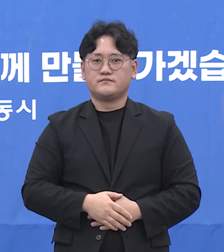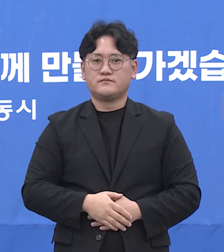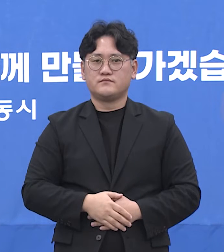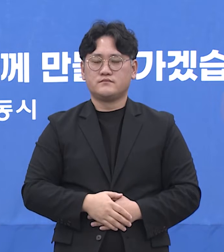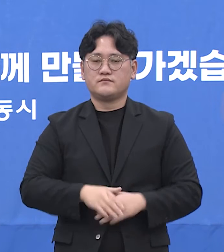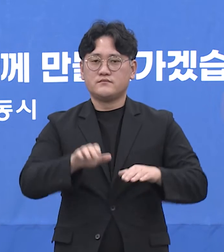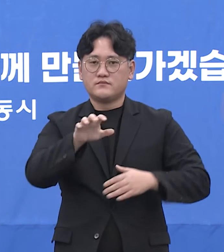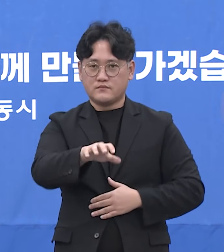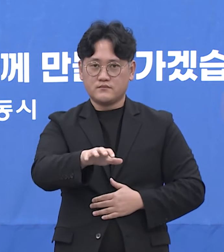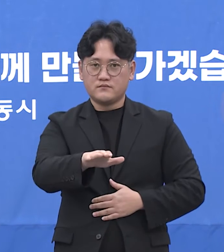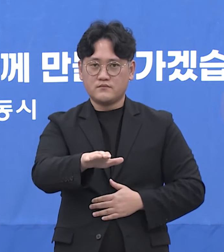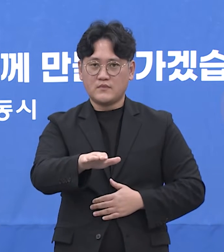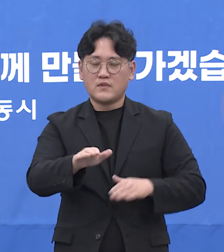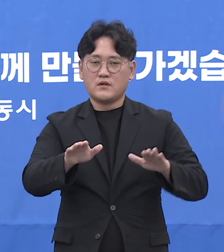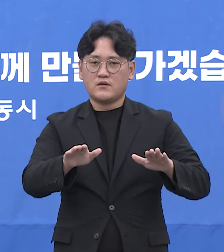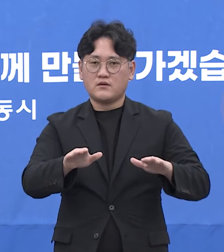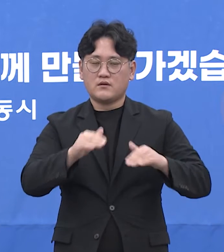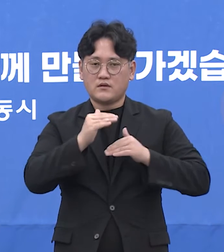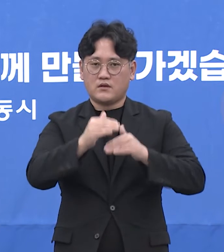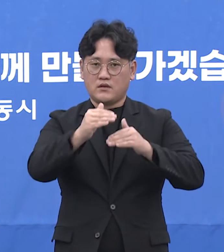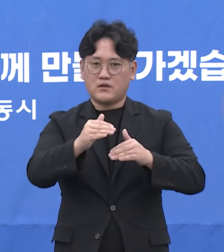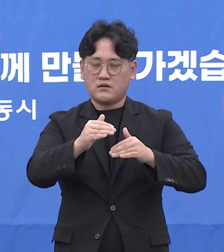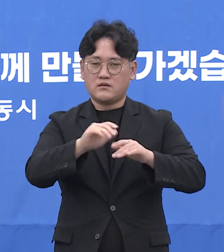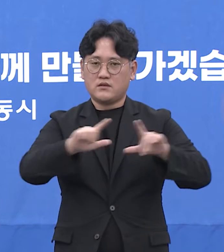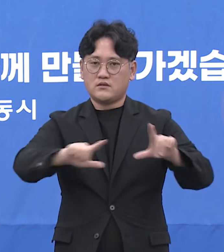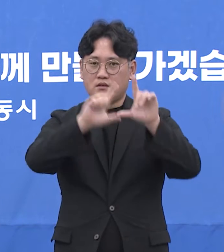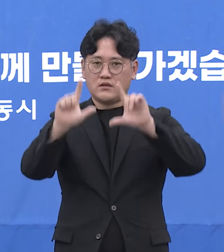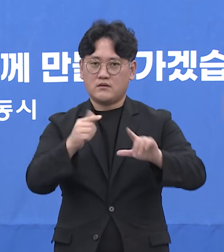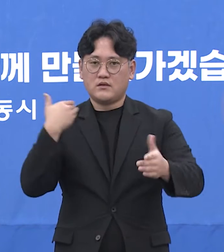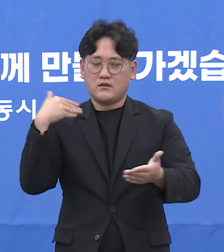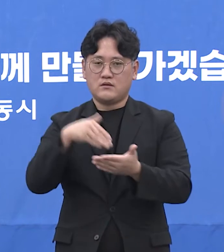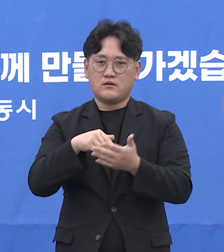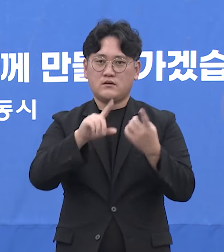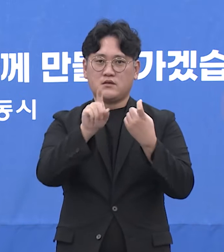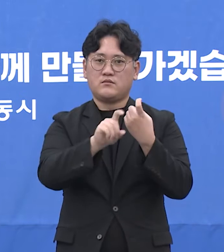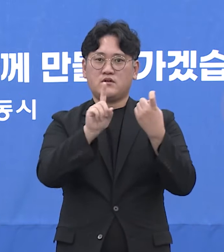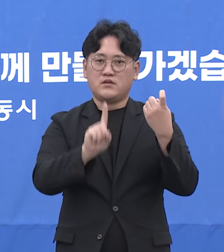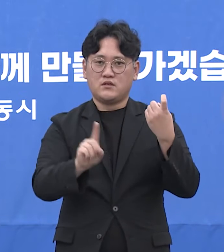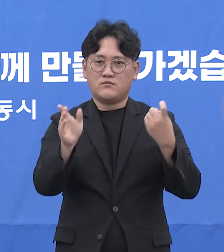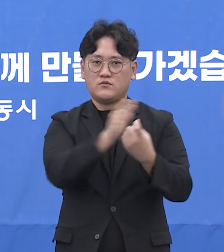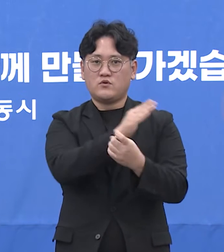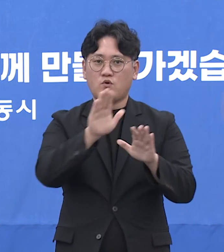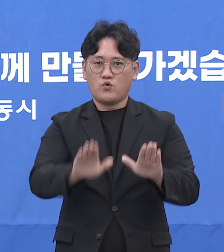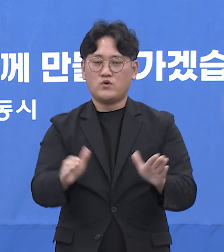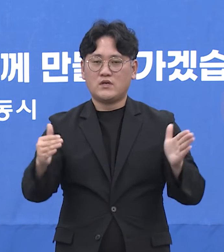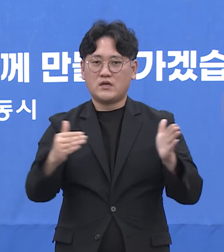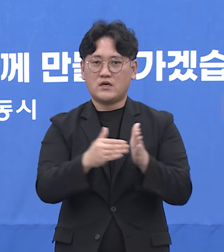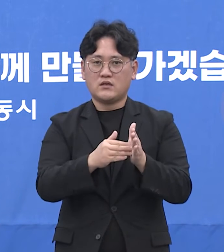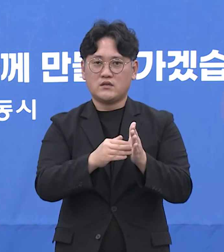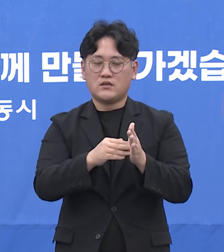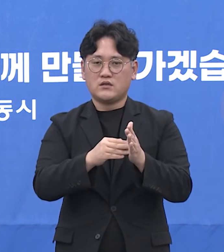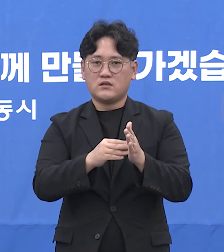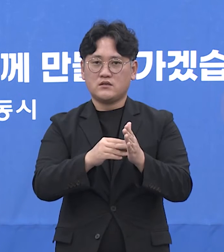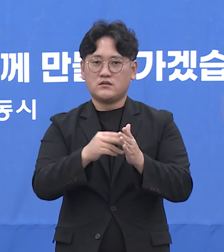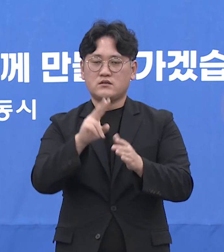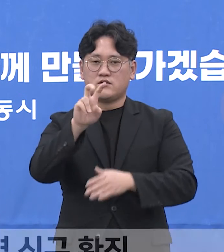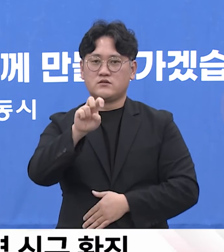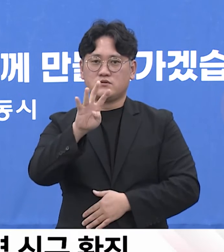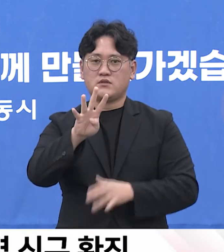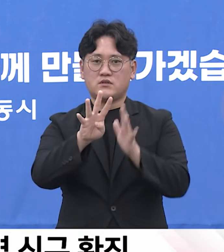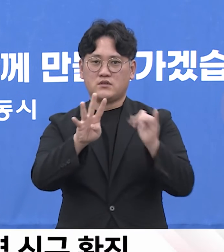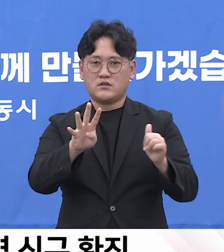우리 시에서도 단계적 일상 회복 시작일인 11월 1일부터 오늘까지 24명의